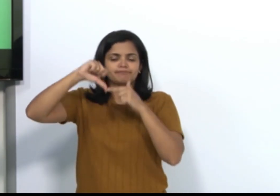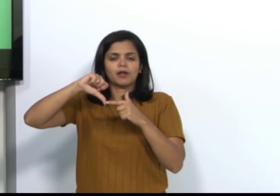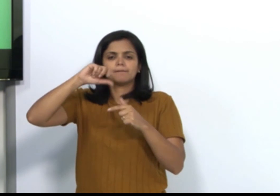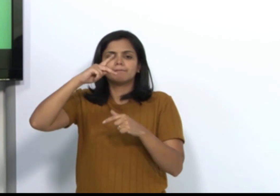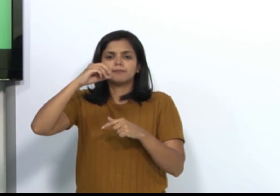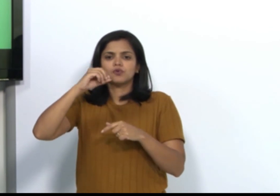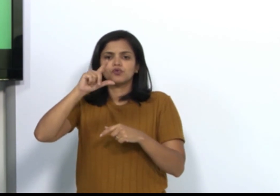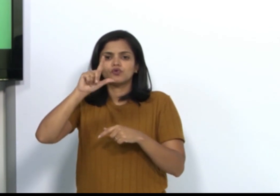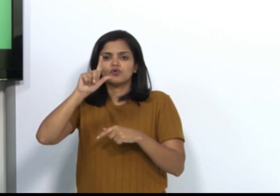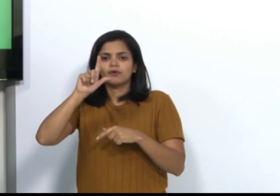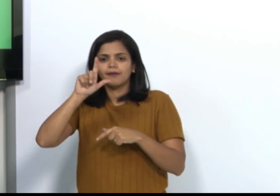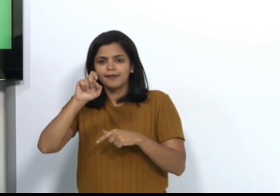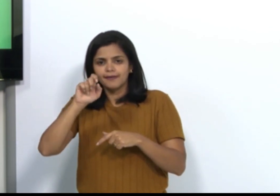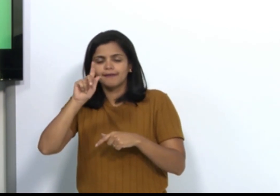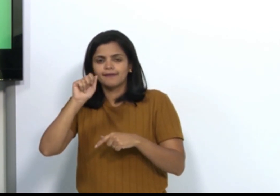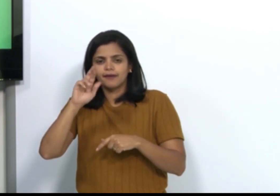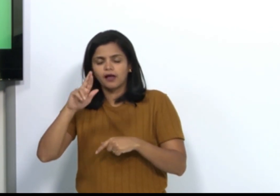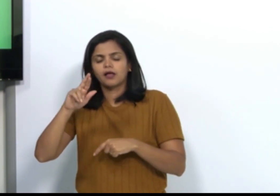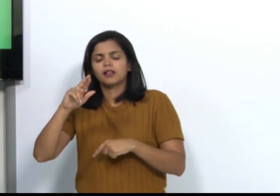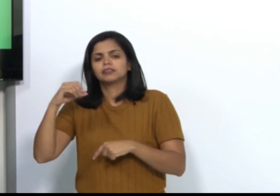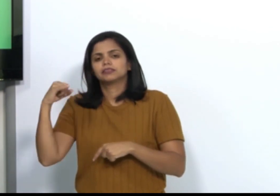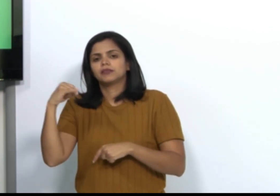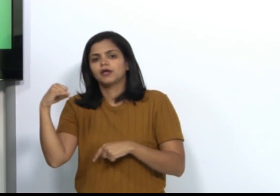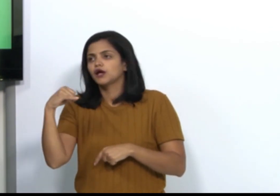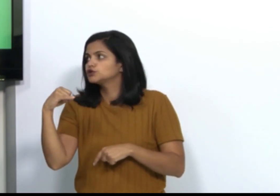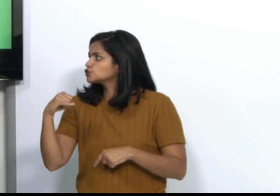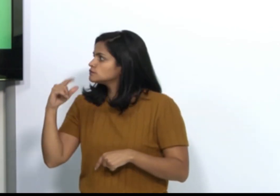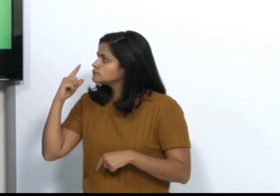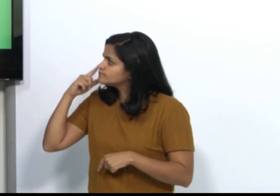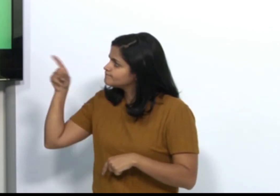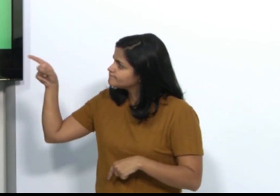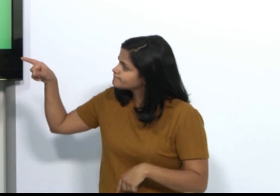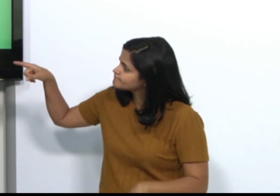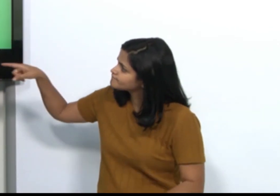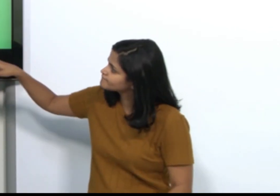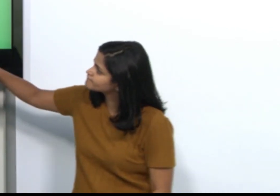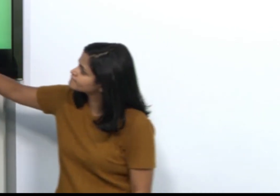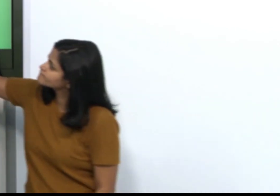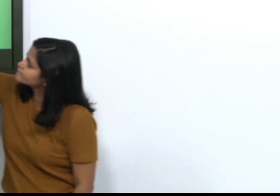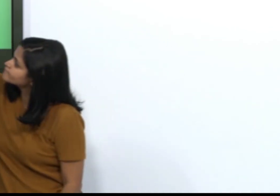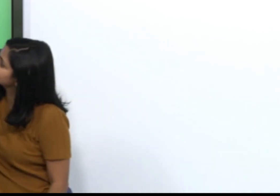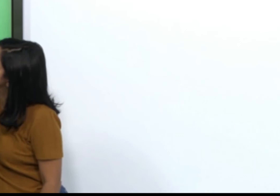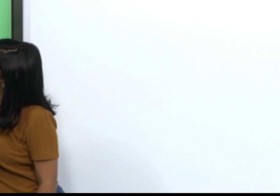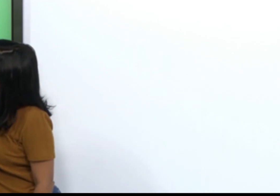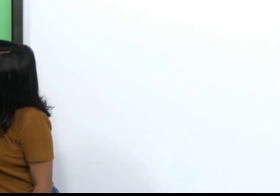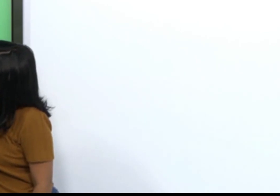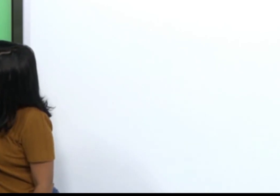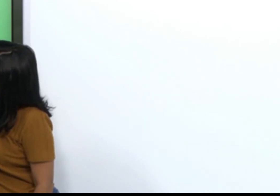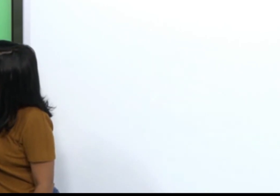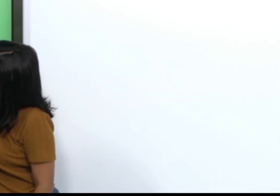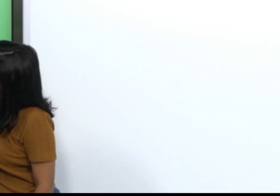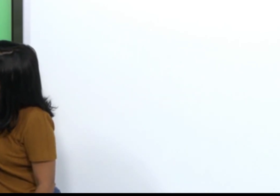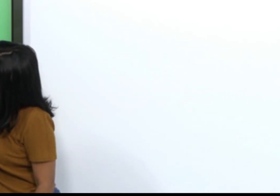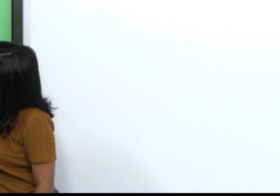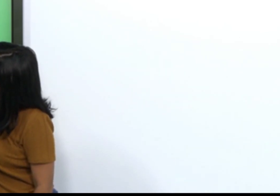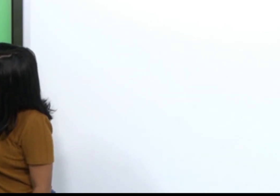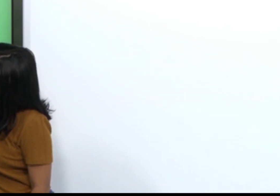símbolo coloco a palavra na frente, negativo.